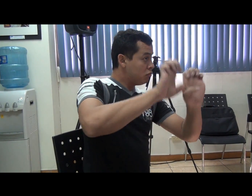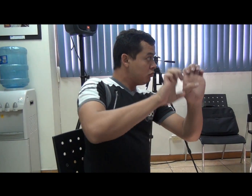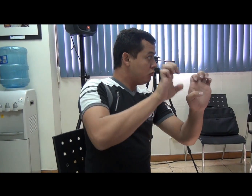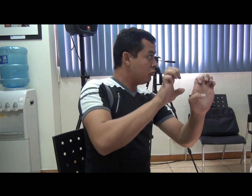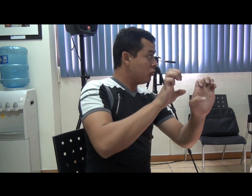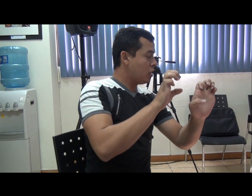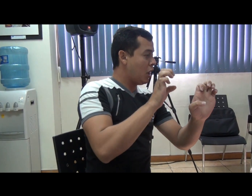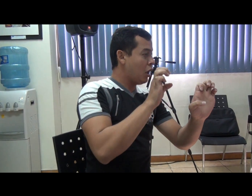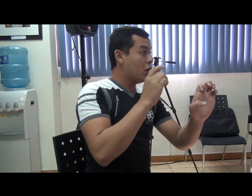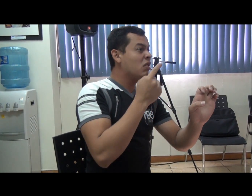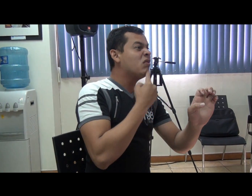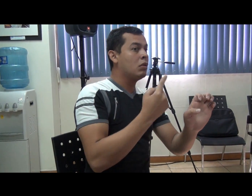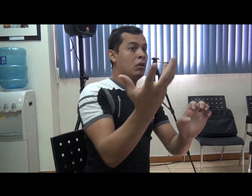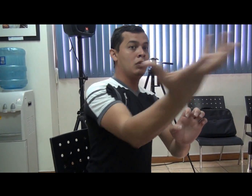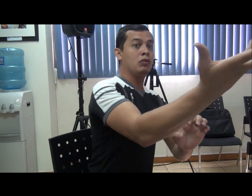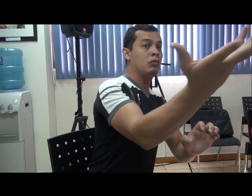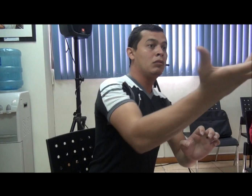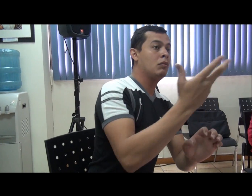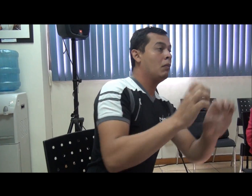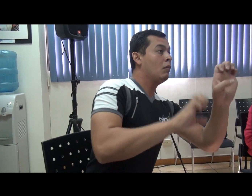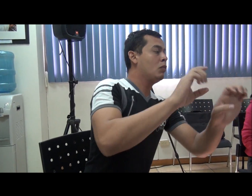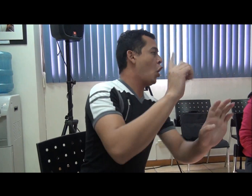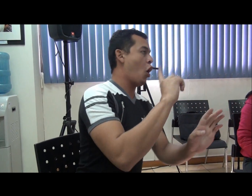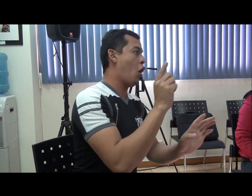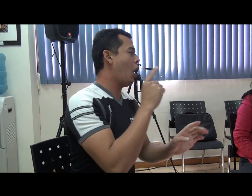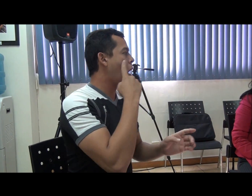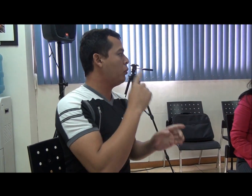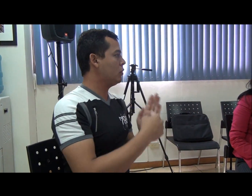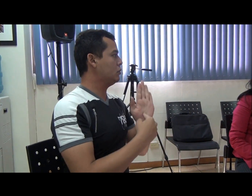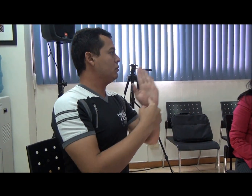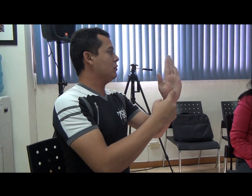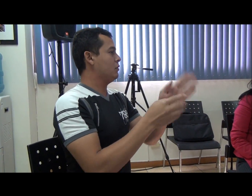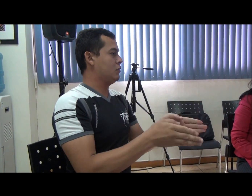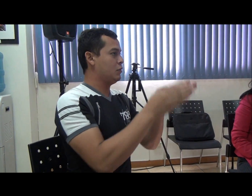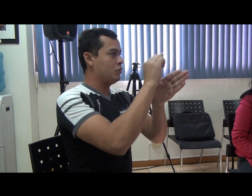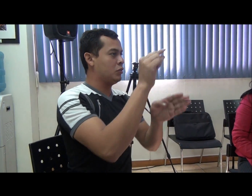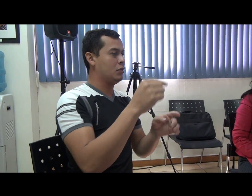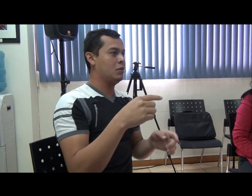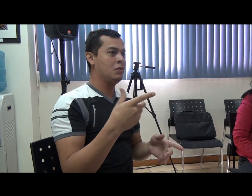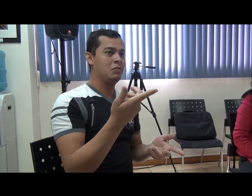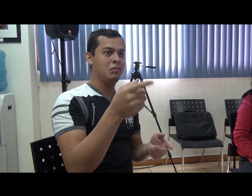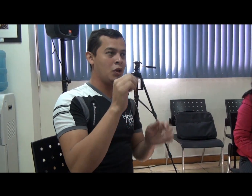hizo la propuesta para que se evaluara, pero por ejemplo